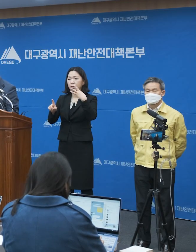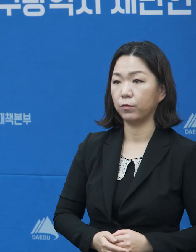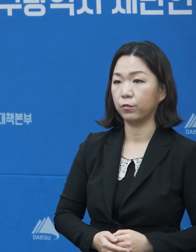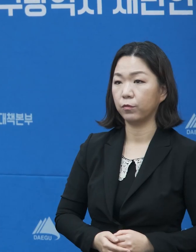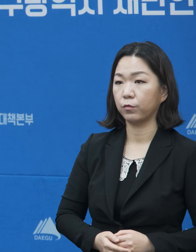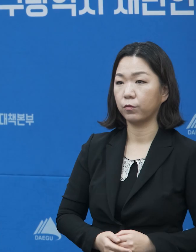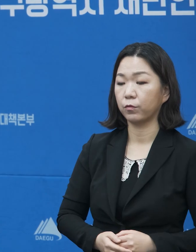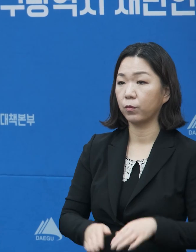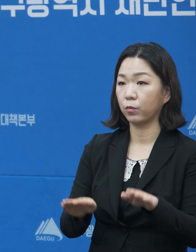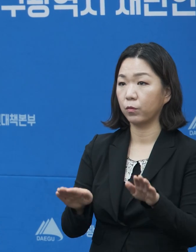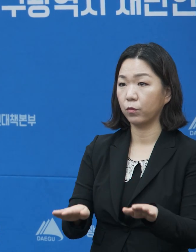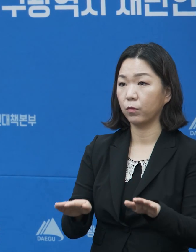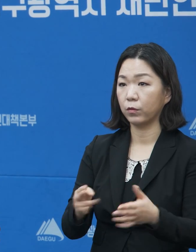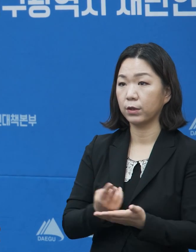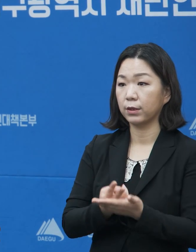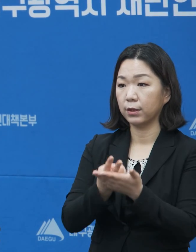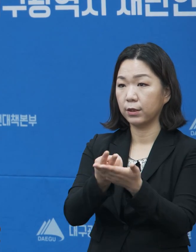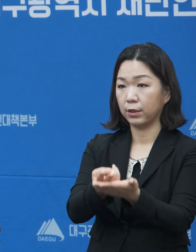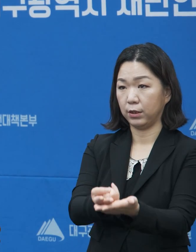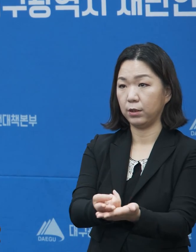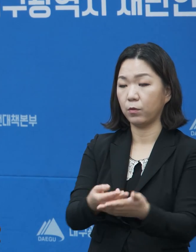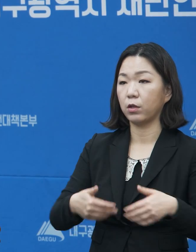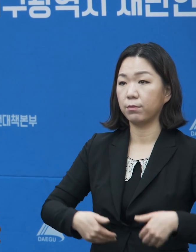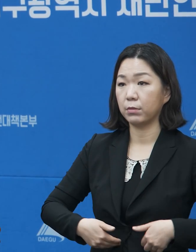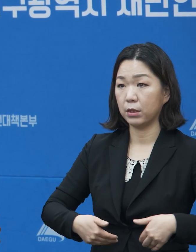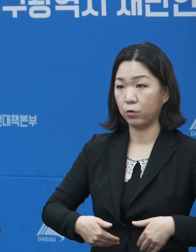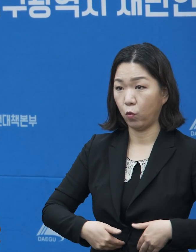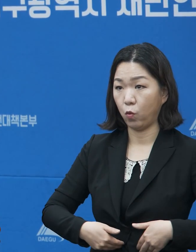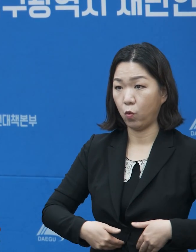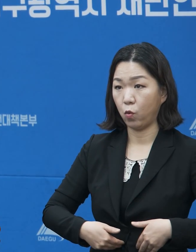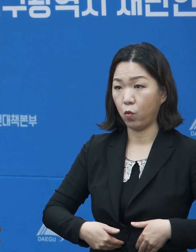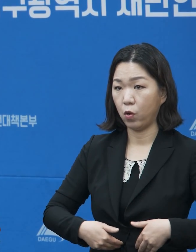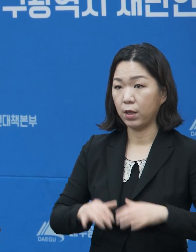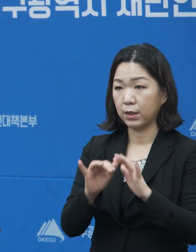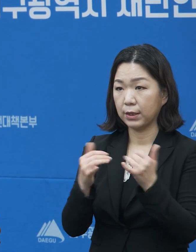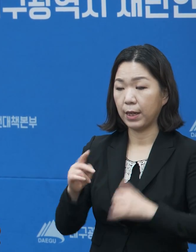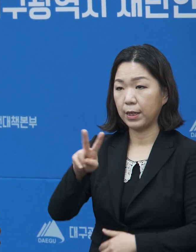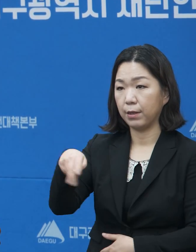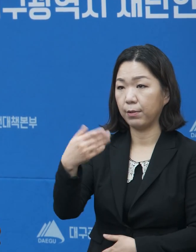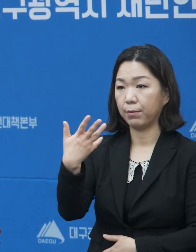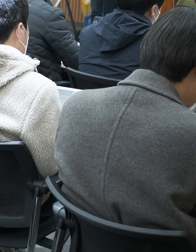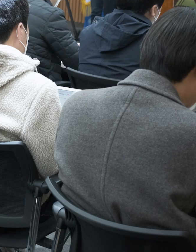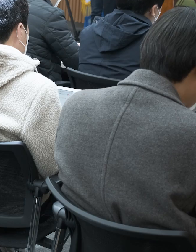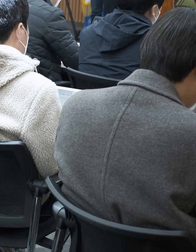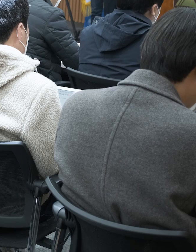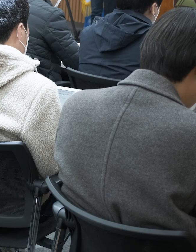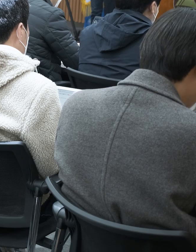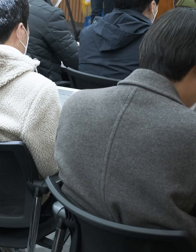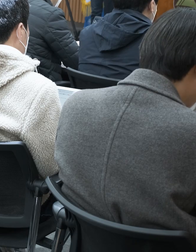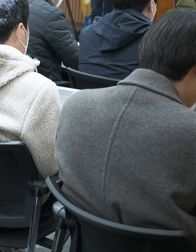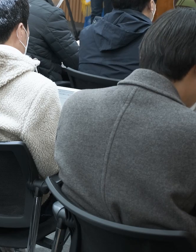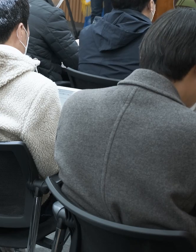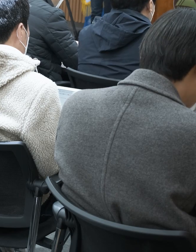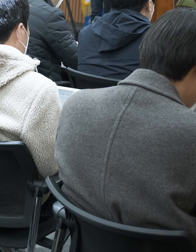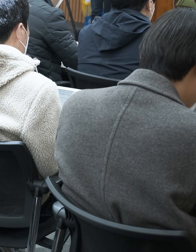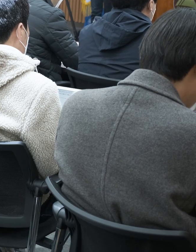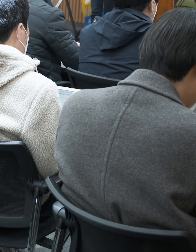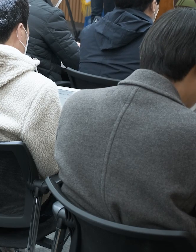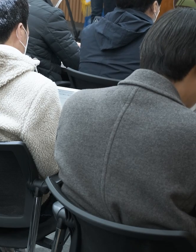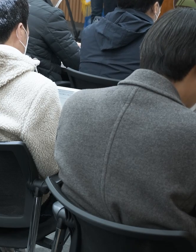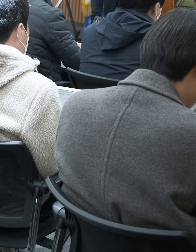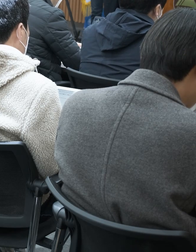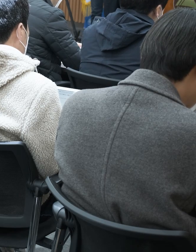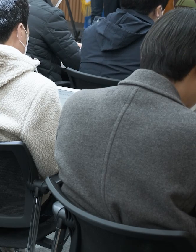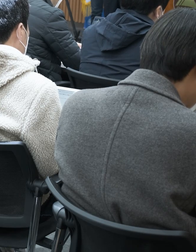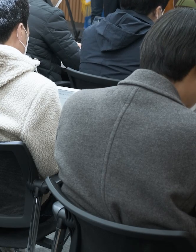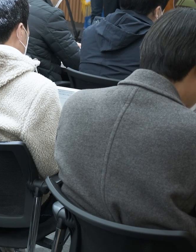중에 오늘 입원을 필요로 하다라고 판단을 하는 283명입니다. 경상을 보전하는 데 지원을